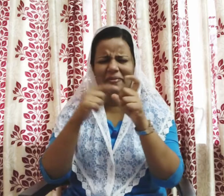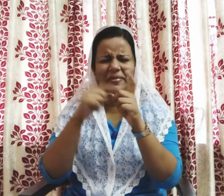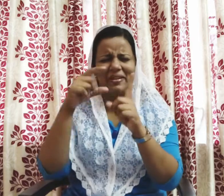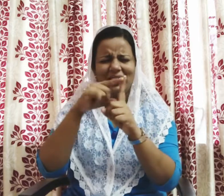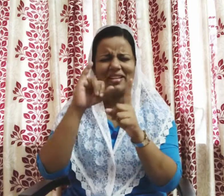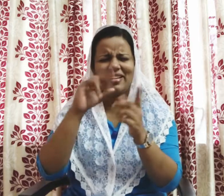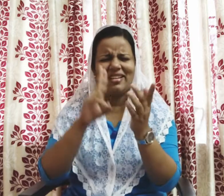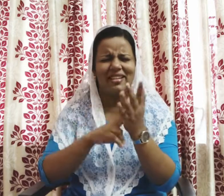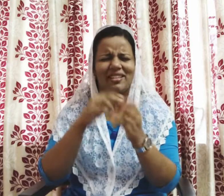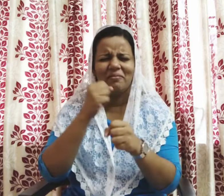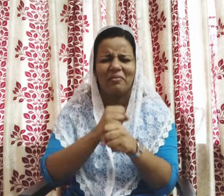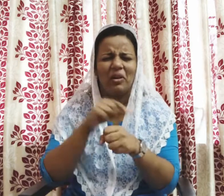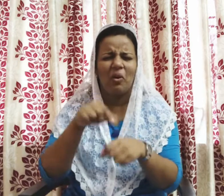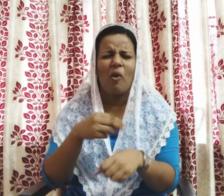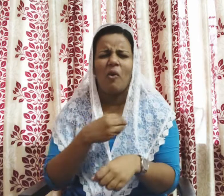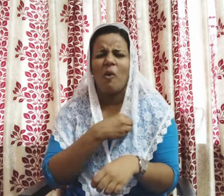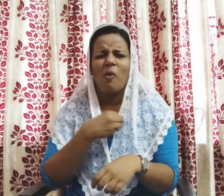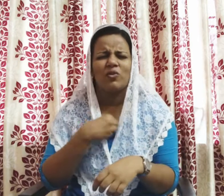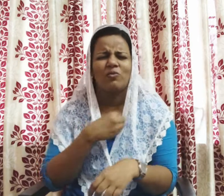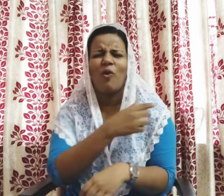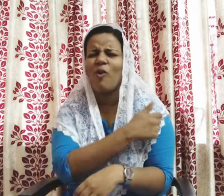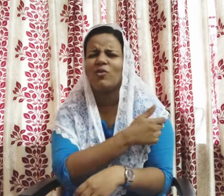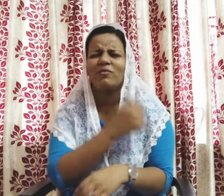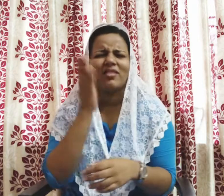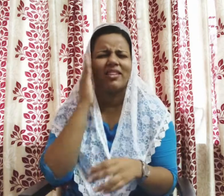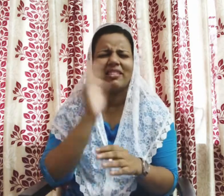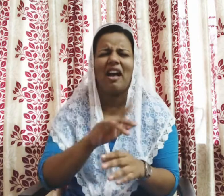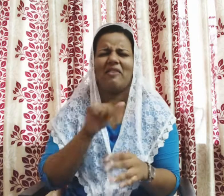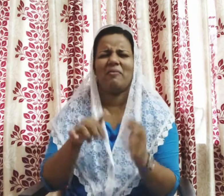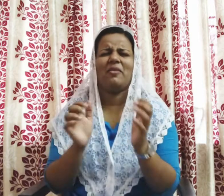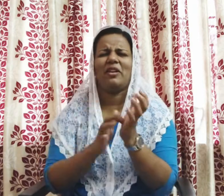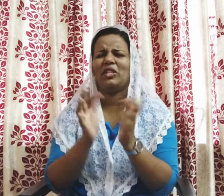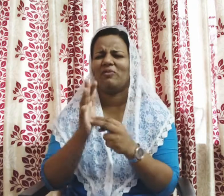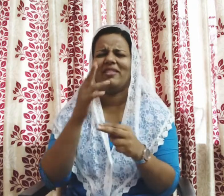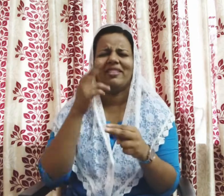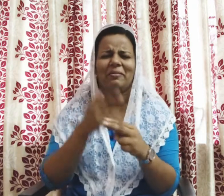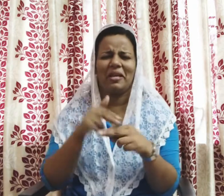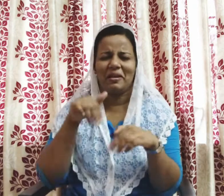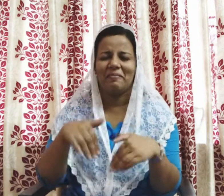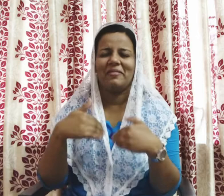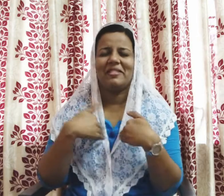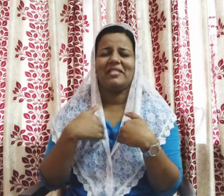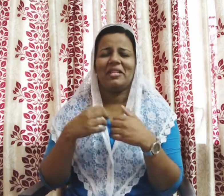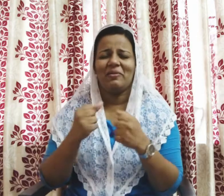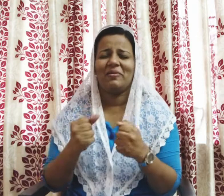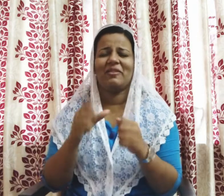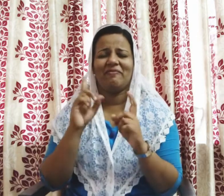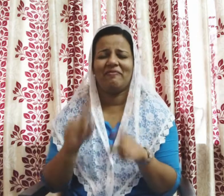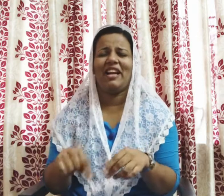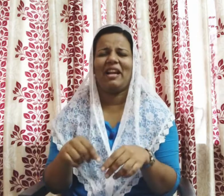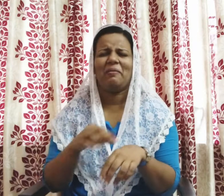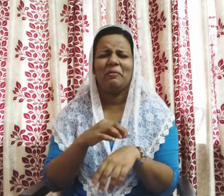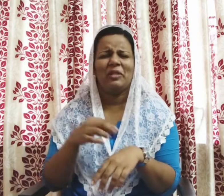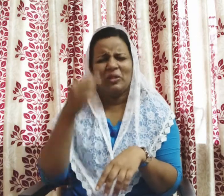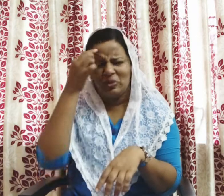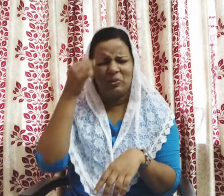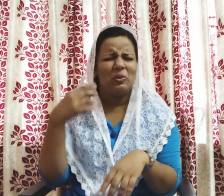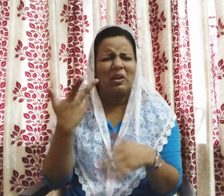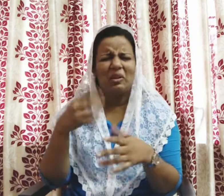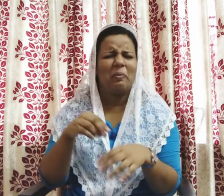ഞങ്ങൾ പ്രാർത്ഥിക്കുന്നു. ഇന്ന് പ്രഭാതത്തിൽ സ്വർഗത്തിലും ഭൂമിക്കുന്ന അതിനായി യേശുവിൻ്റെ നാമത്തിൽ ആ ബ്ലീഡിംഗ് നിൽക്കട്ടെ. അതിൻ്റെ ആഫ്റ്റർ എഫക്റ്റുകളൊന്നും